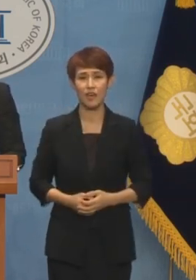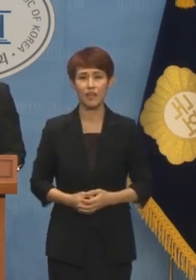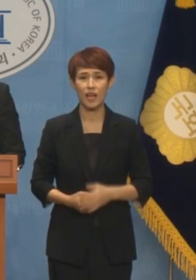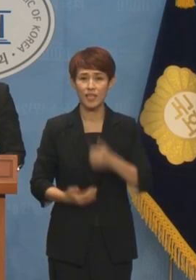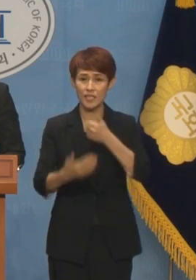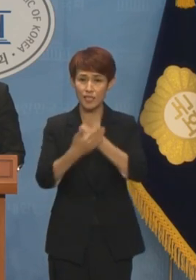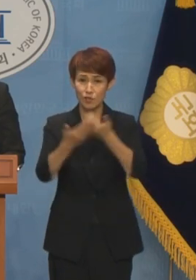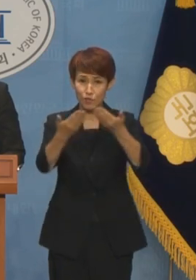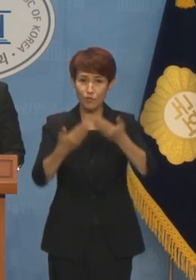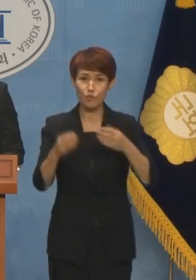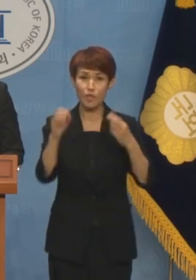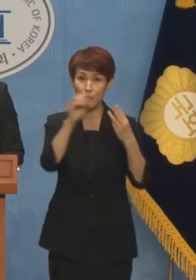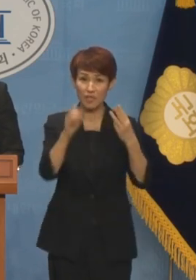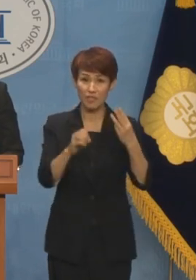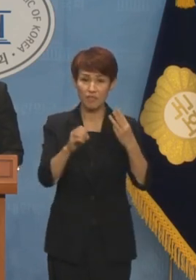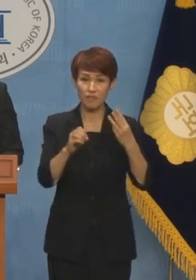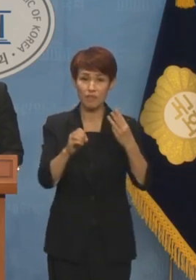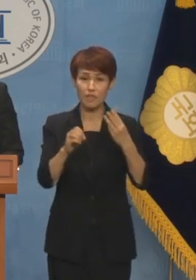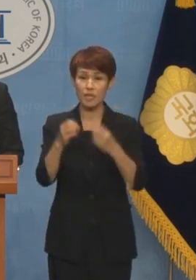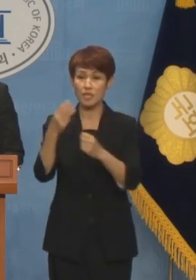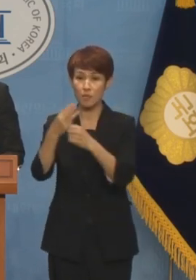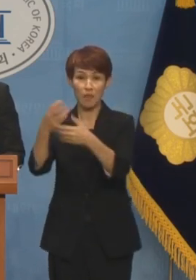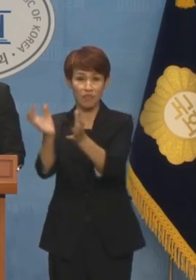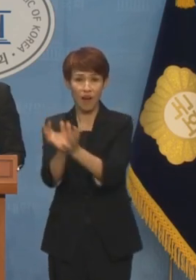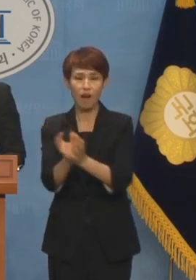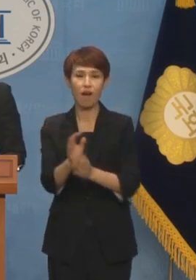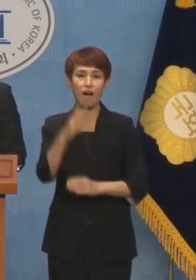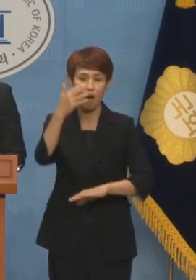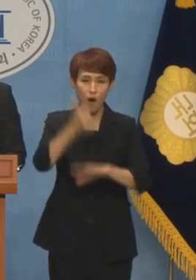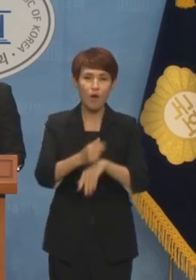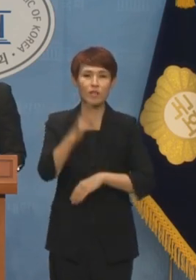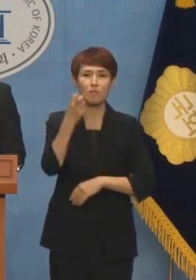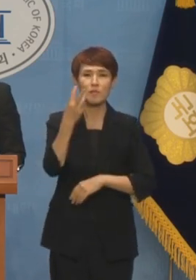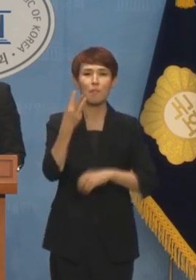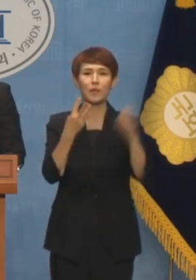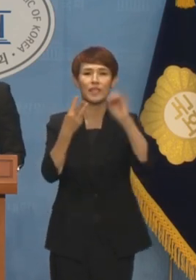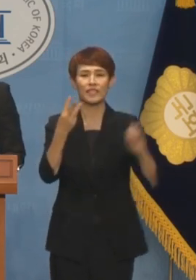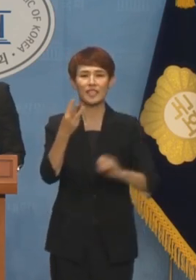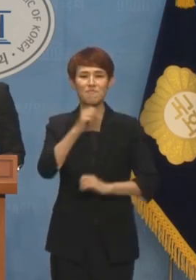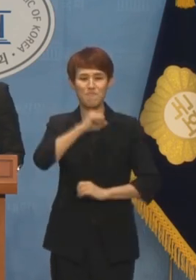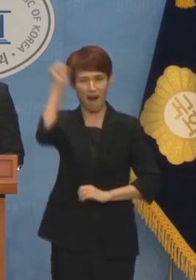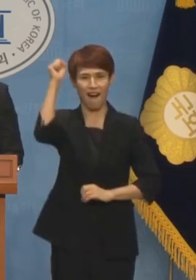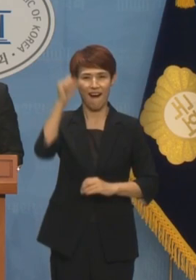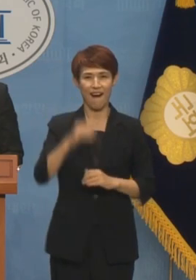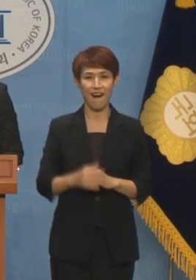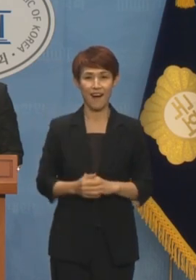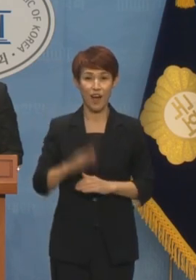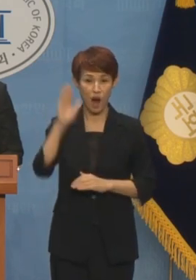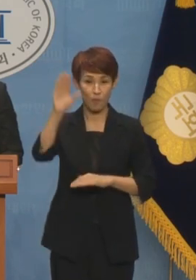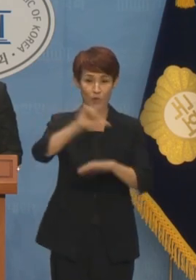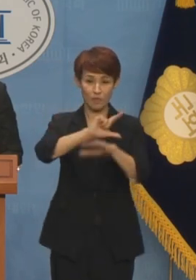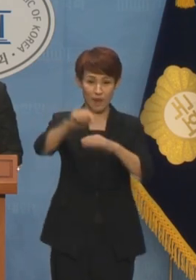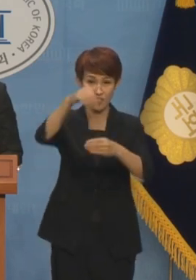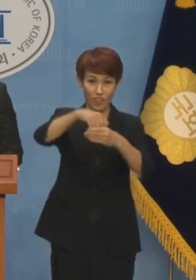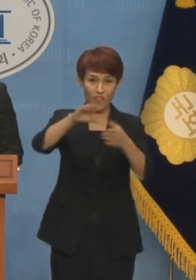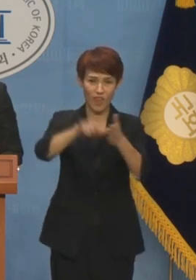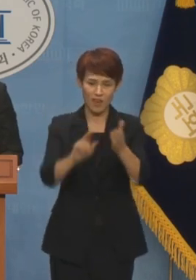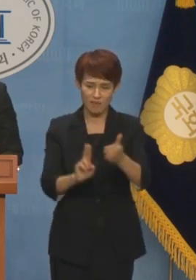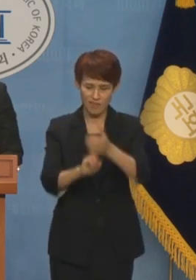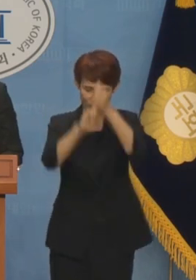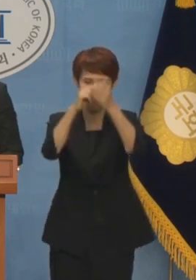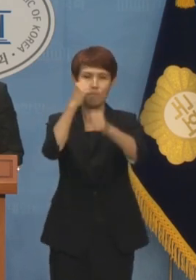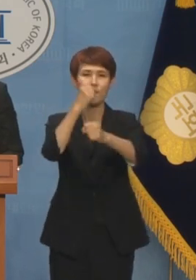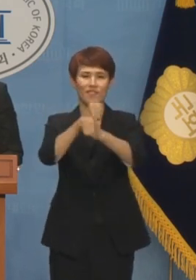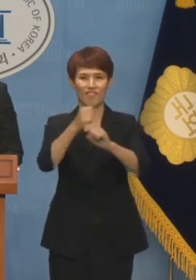제3당으로 출마해서 무려 33%의 득표율로 당선되었던 제가 다가올 지방선거에서 기적을